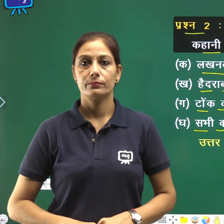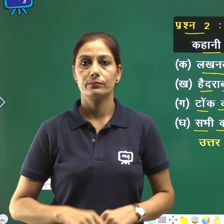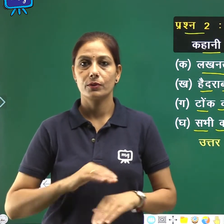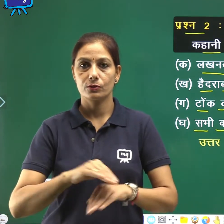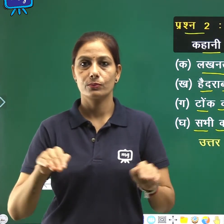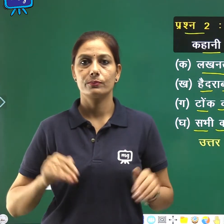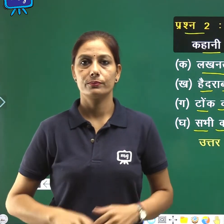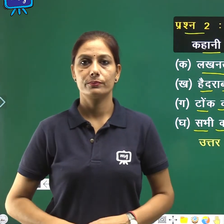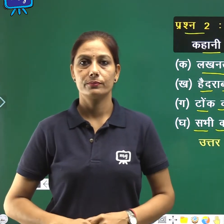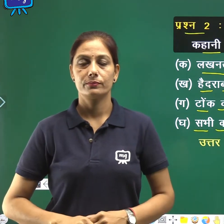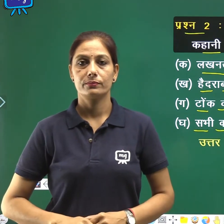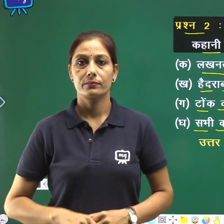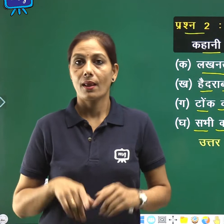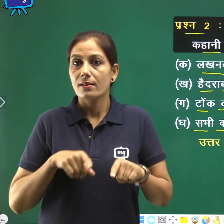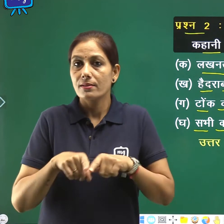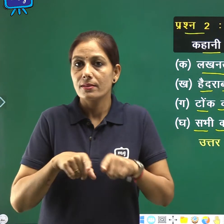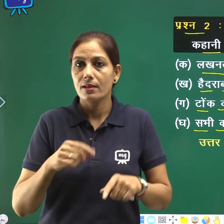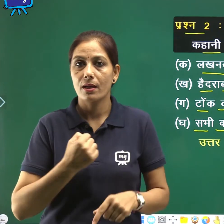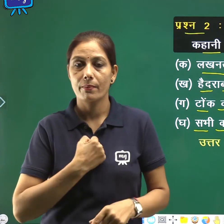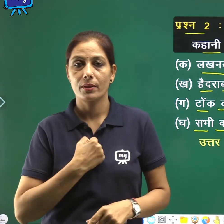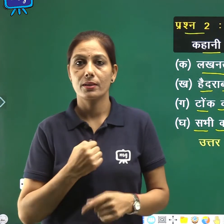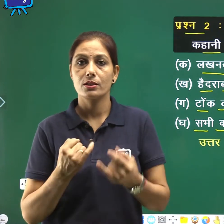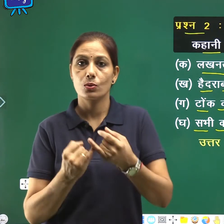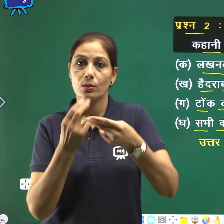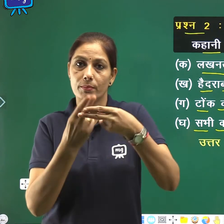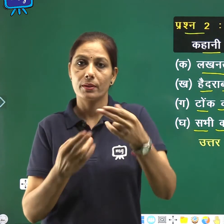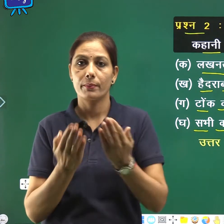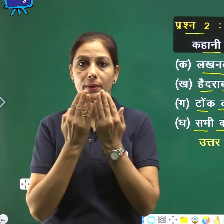बच्चों, जैसा हमने कहानी में पढ़ा,